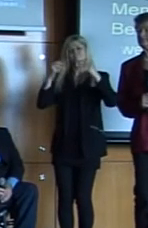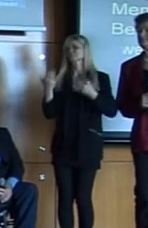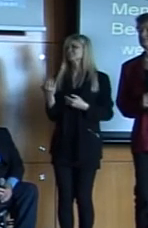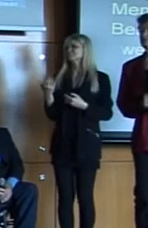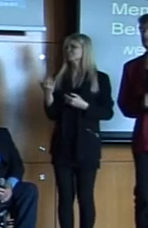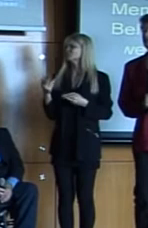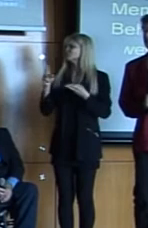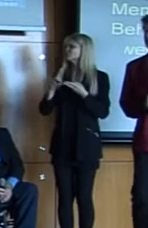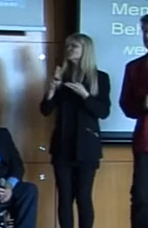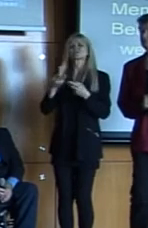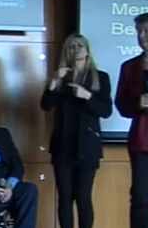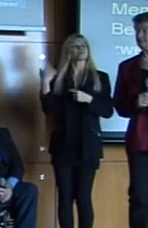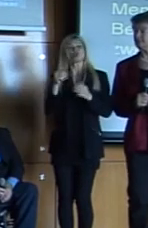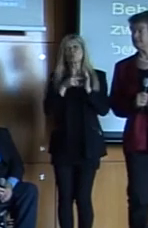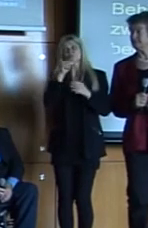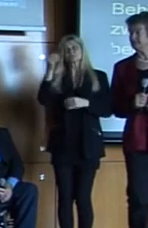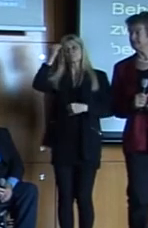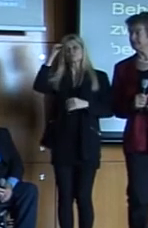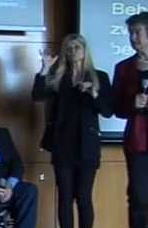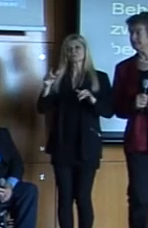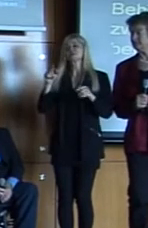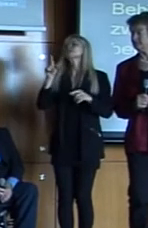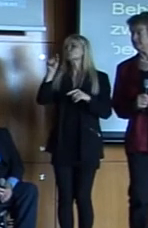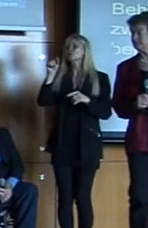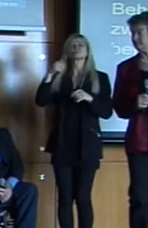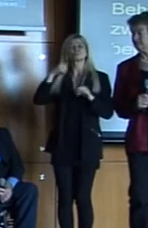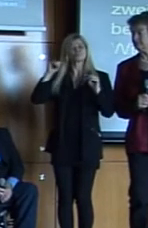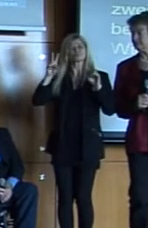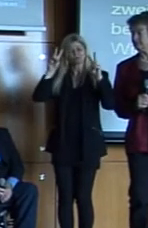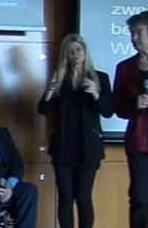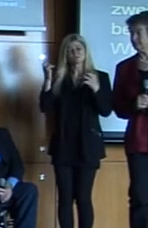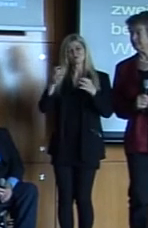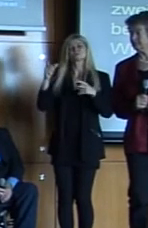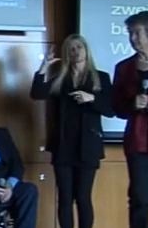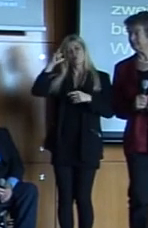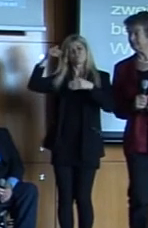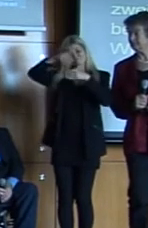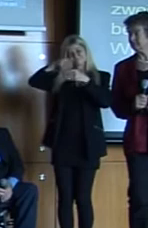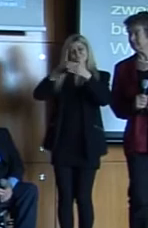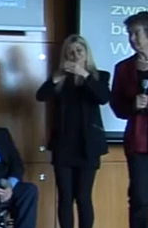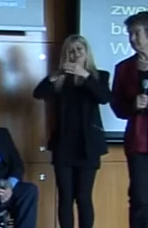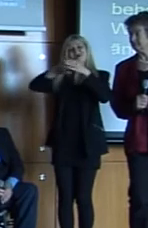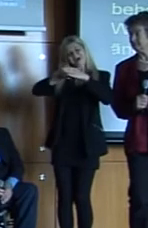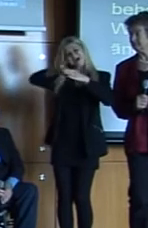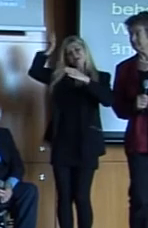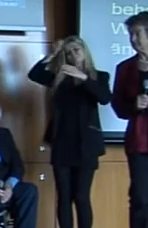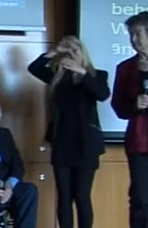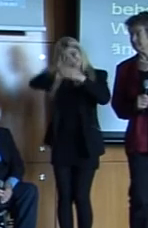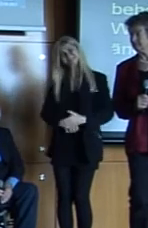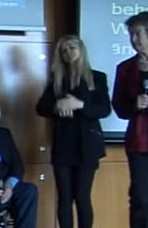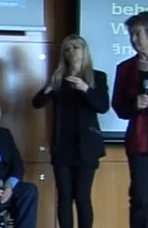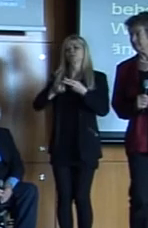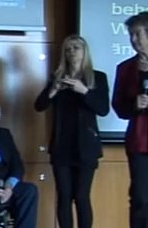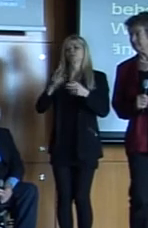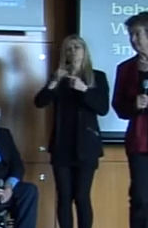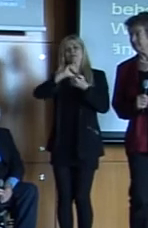im Bewusstsein ist. Und da müssen wir wirklich die Barrieren in den Köpfen abreißen und ändern. Das ist mein Zugang und ich gebe schon weiter,